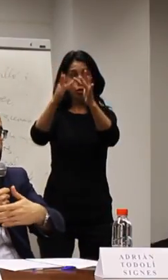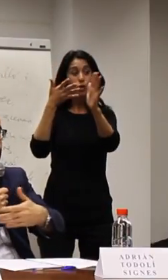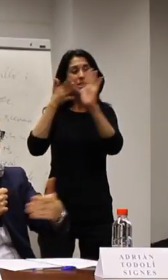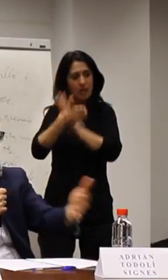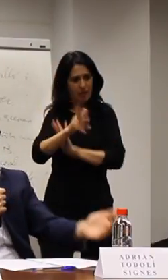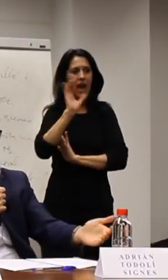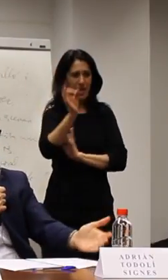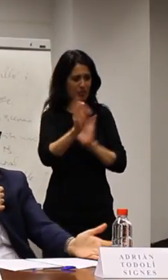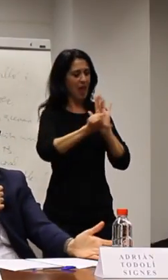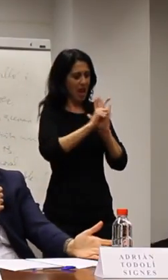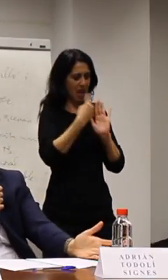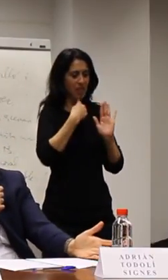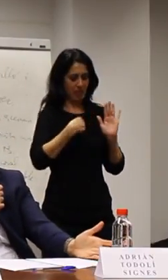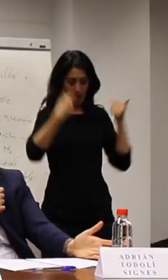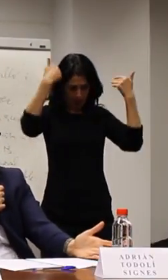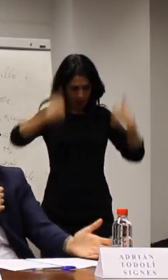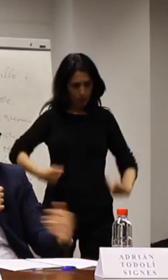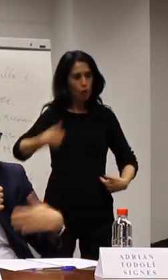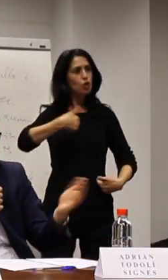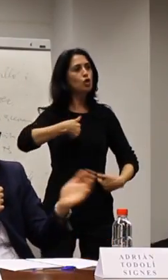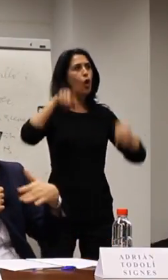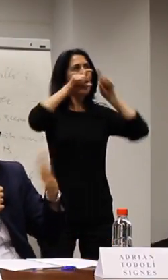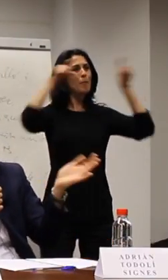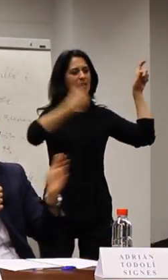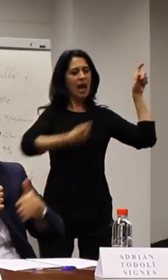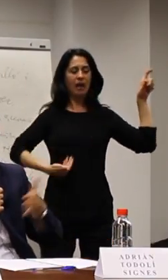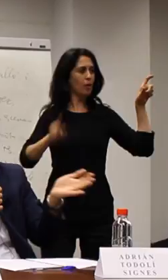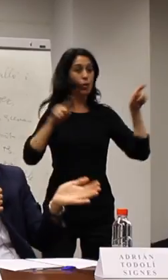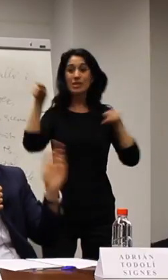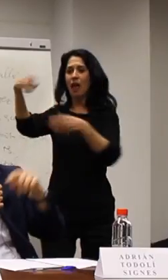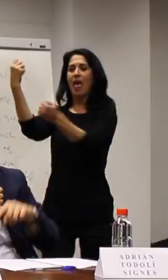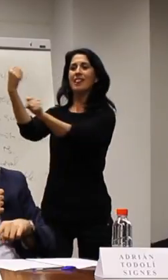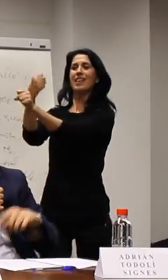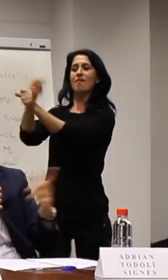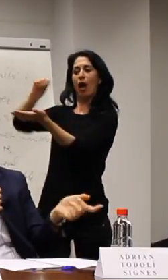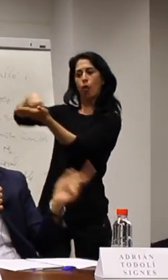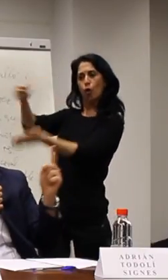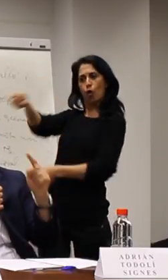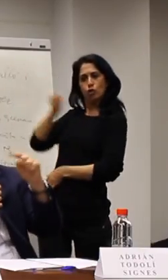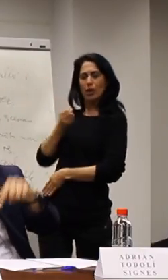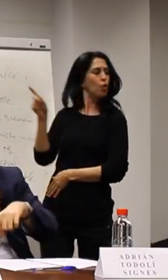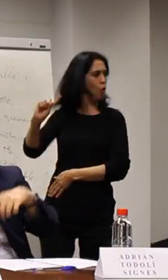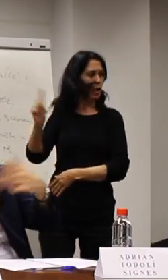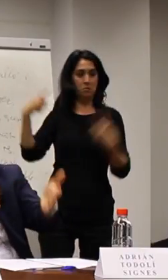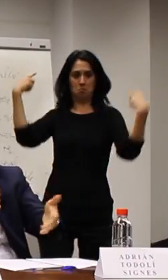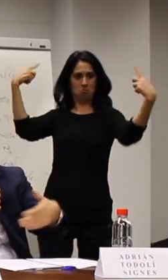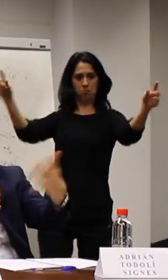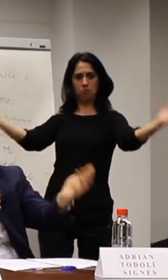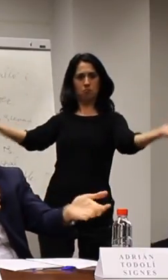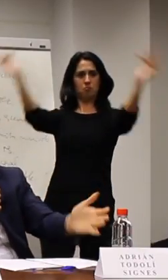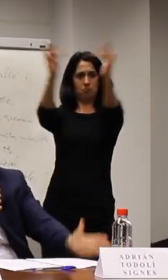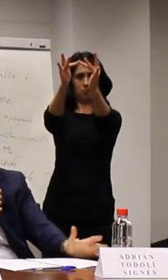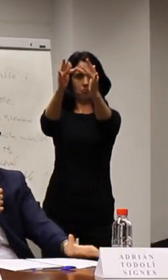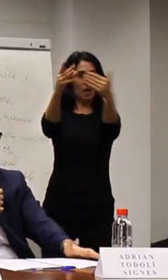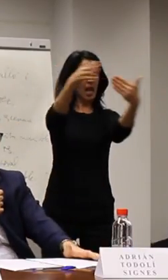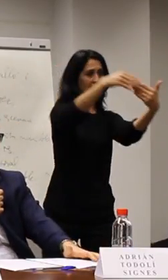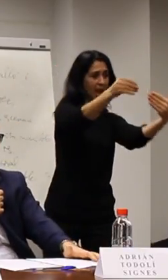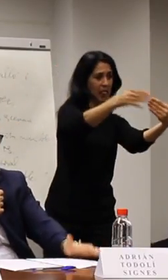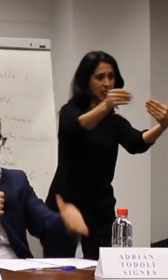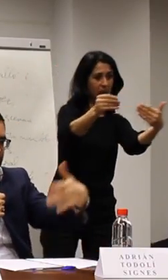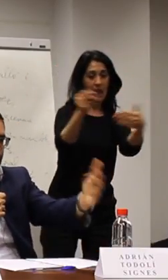efectivamente no eres un trabajador de la empresa, porque la empresa lo único que hace es ponerte en contacto el cliente y entonces el cliente es el que